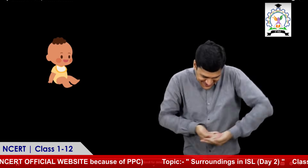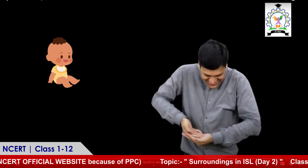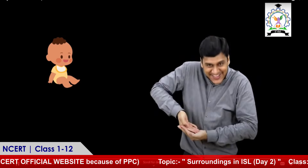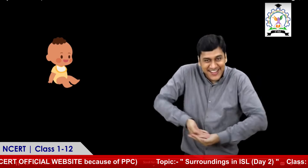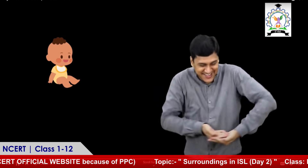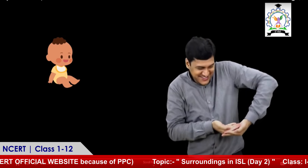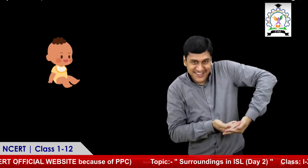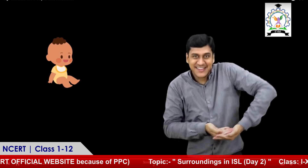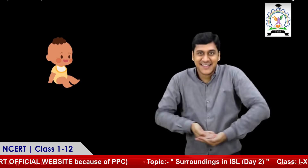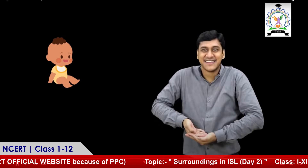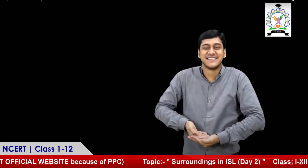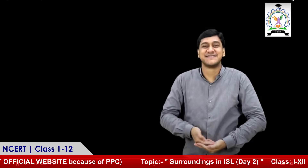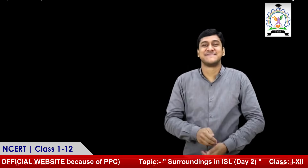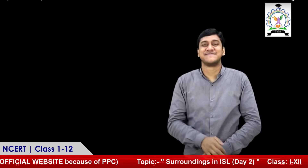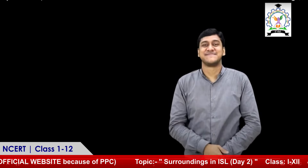उसी प्रकार है।